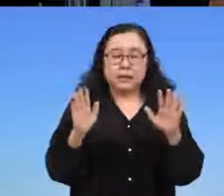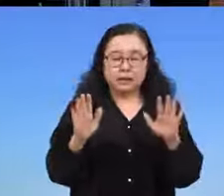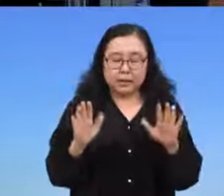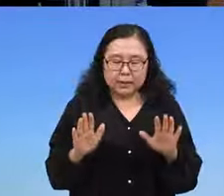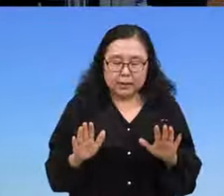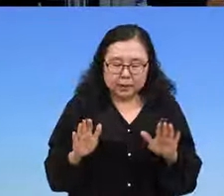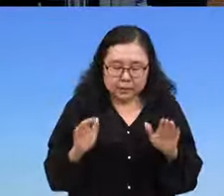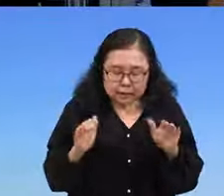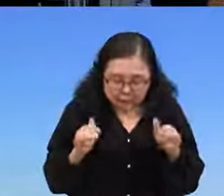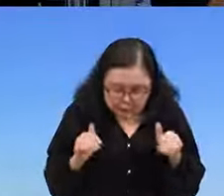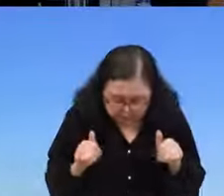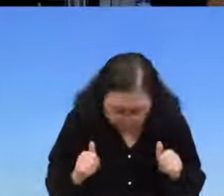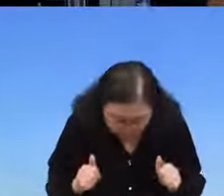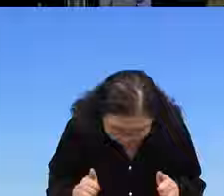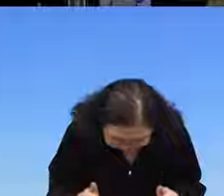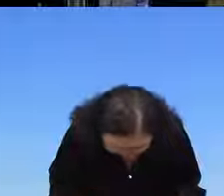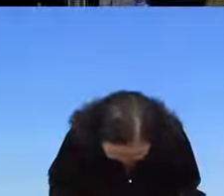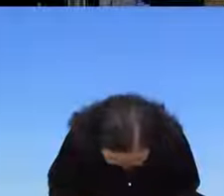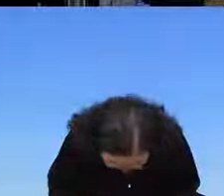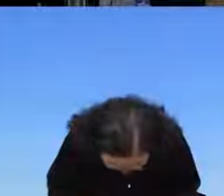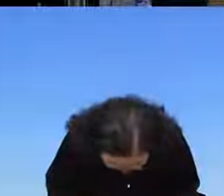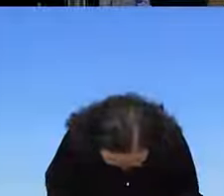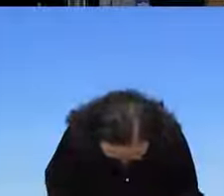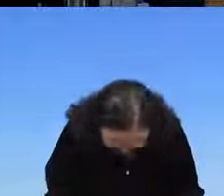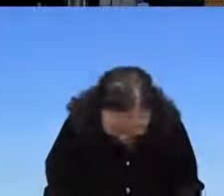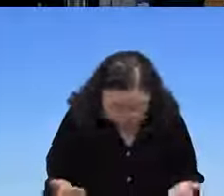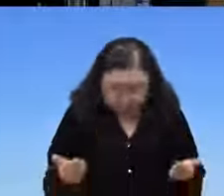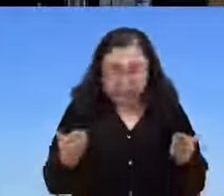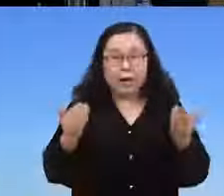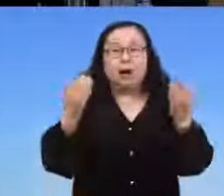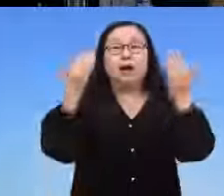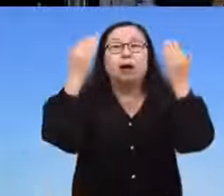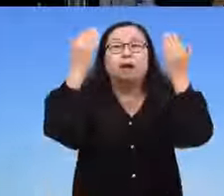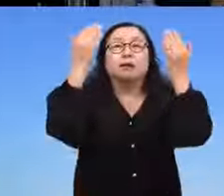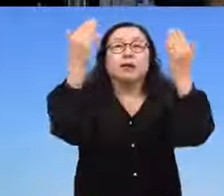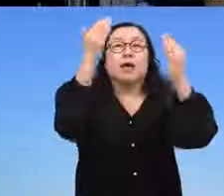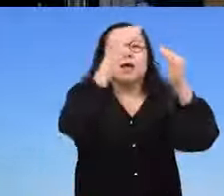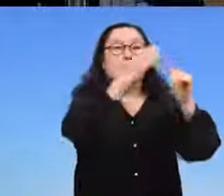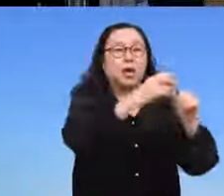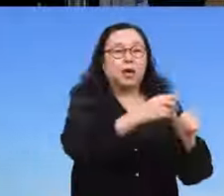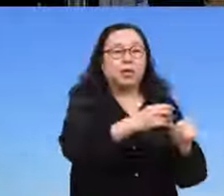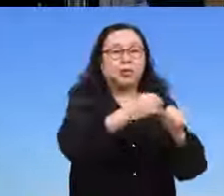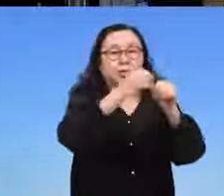엎드려 절하세, 엎드려